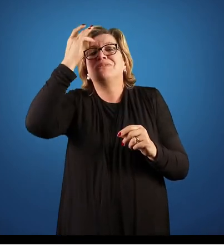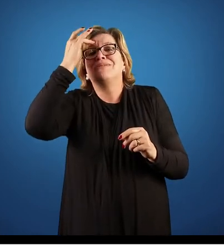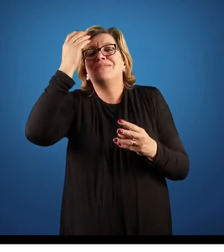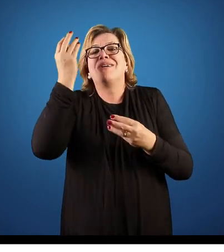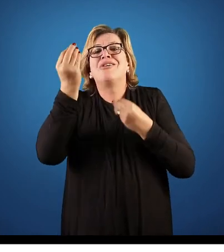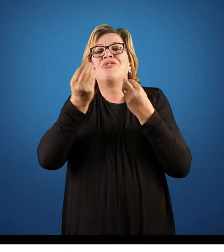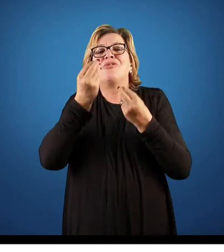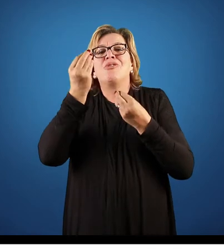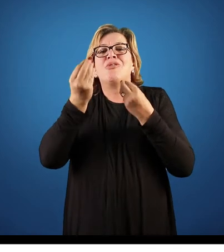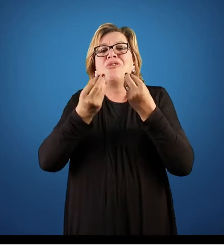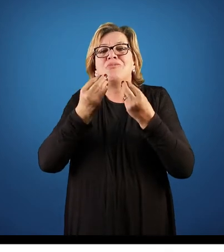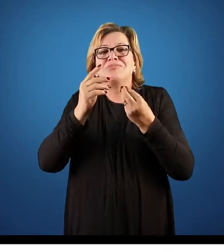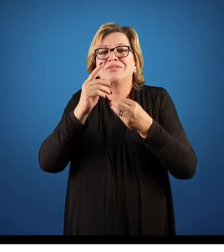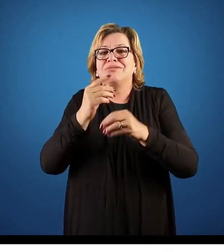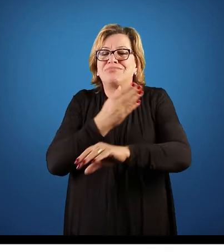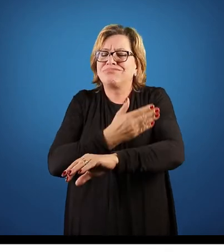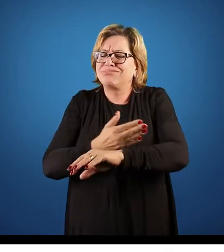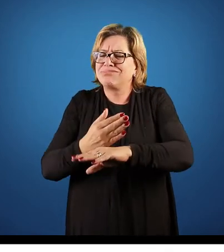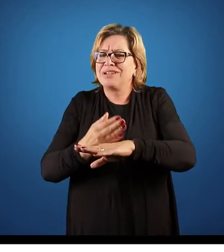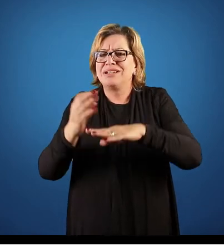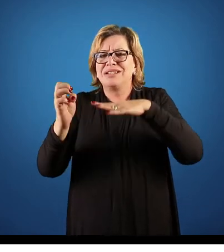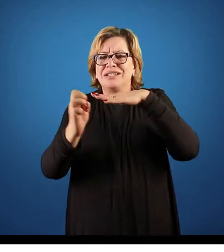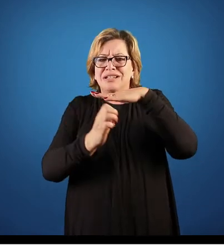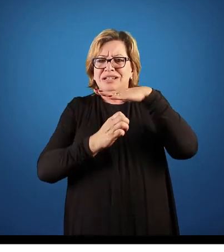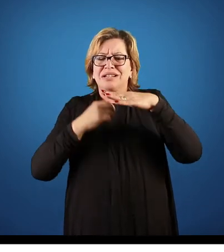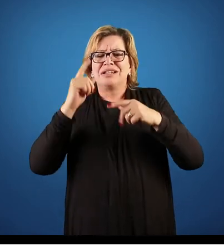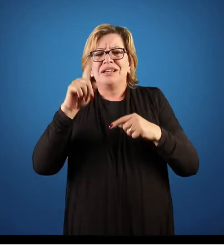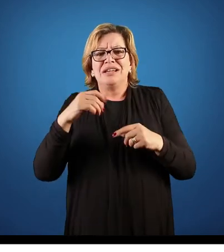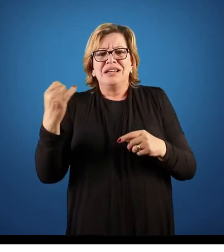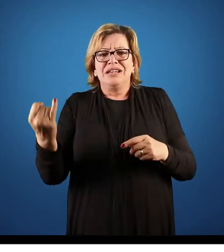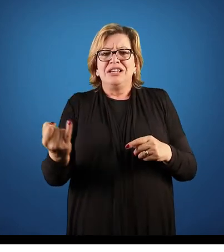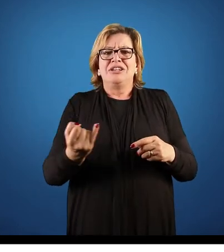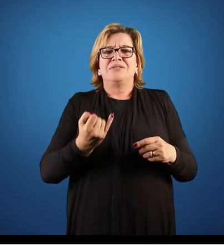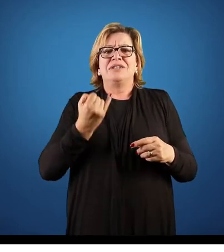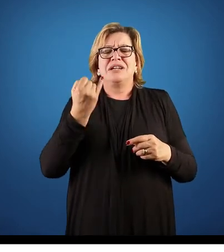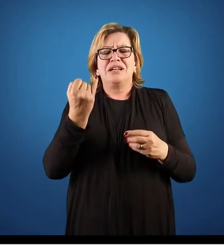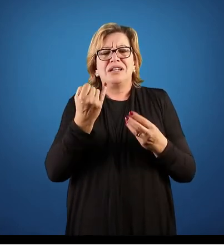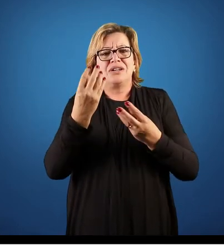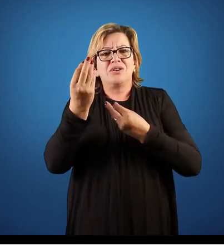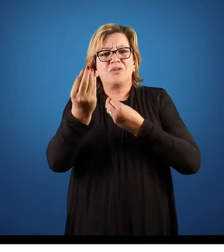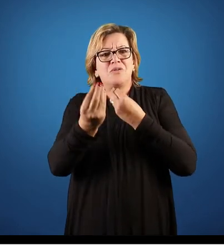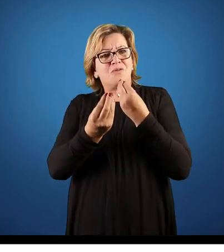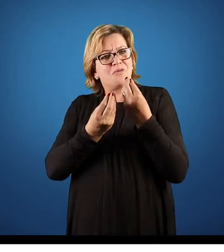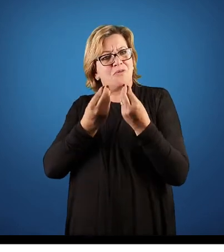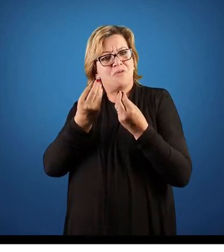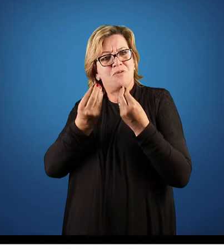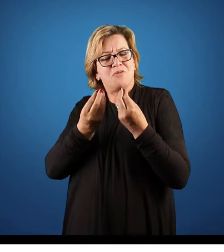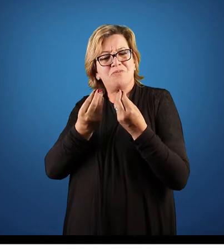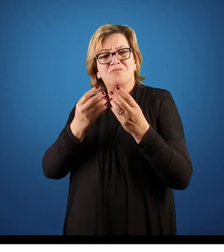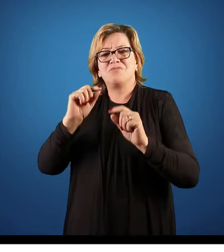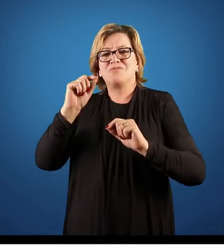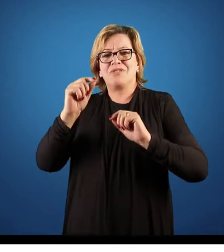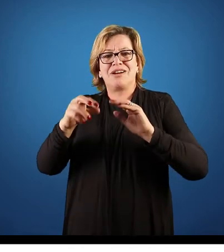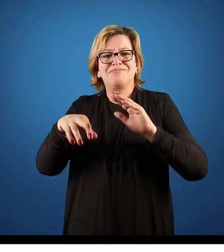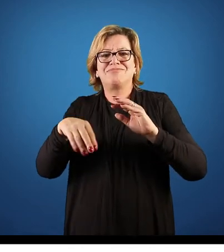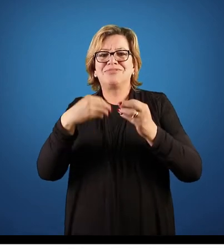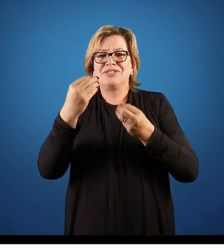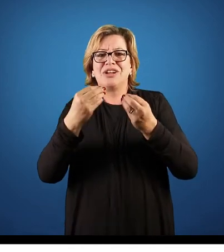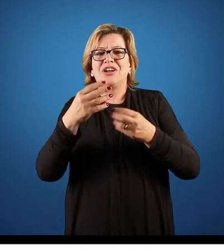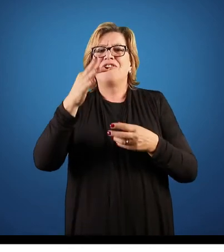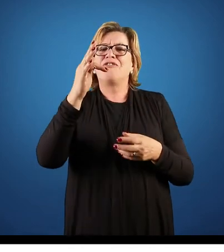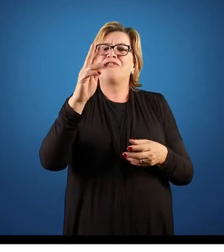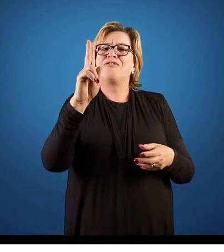organizacional é muito importante nós trabalharmos é como que os sistemas políticos os